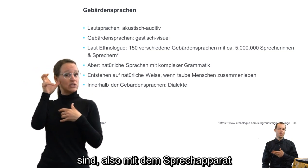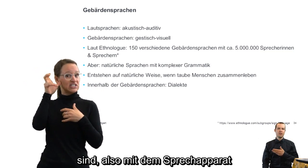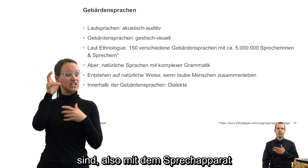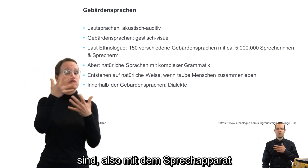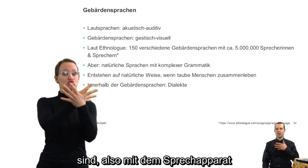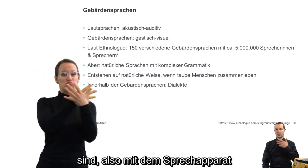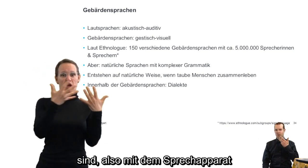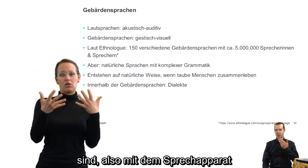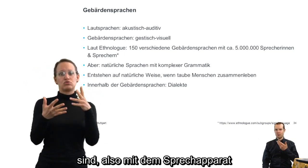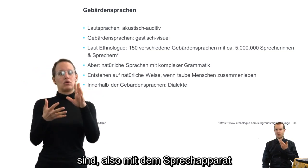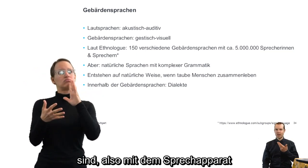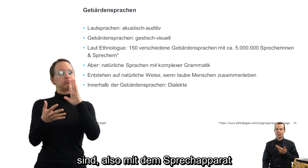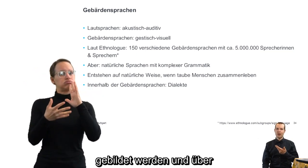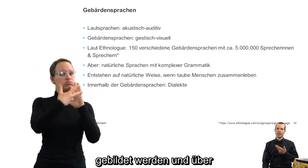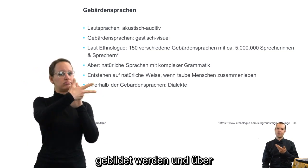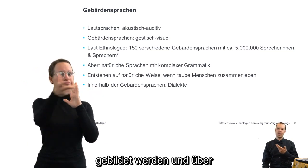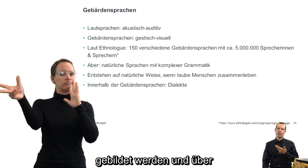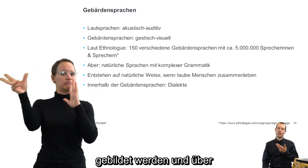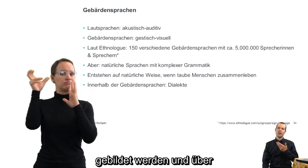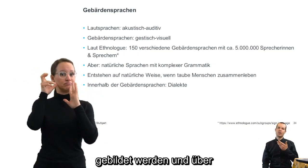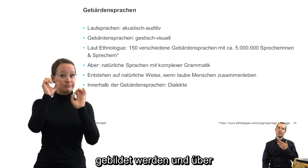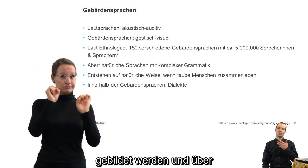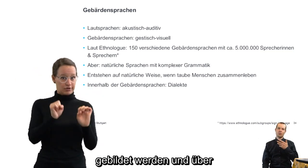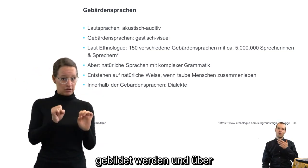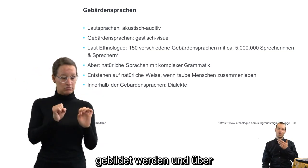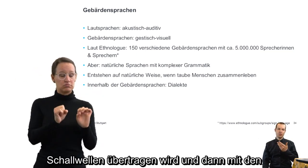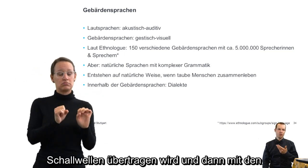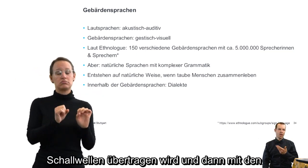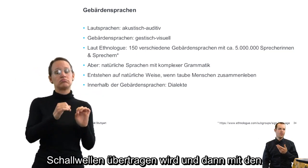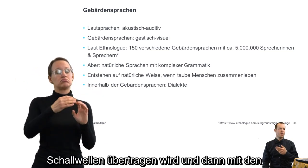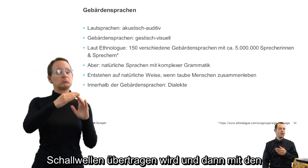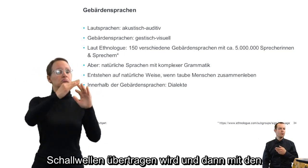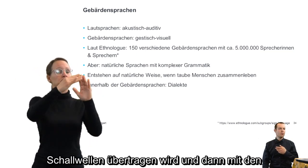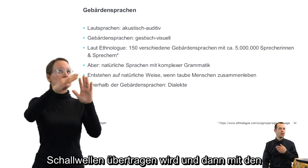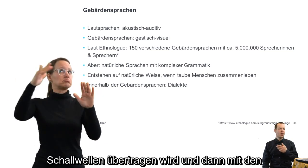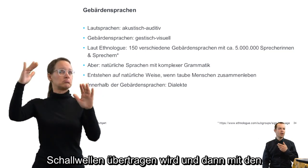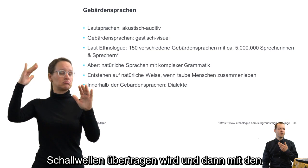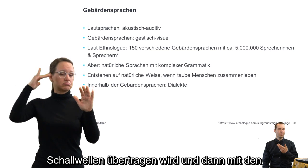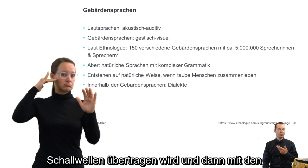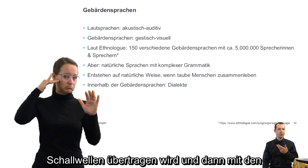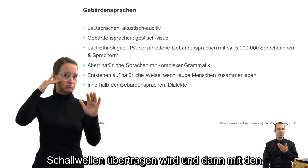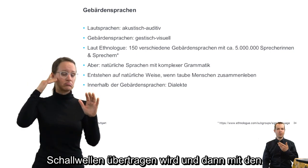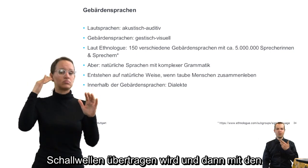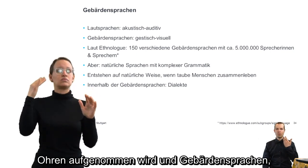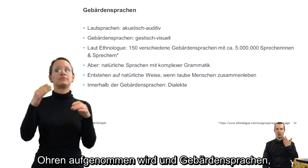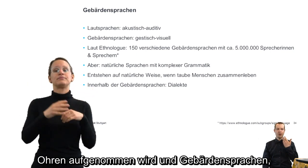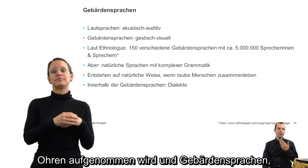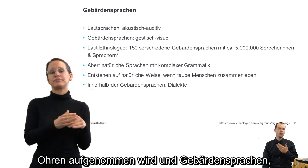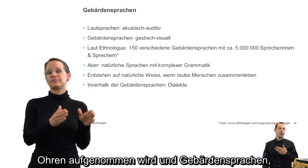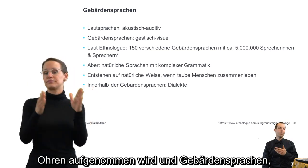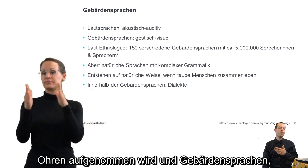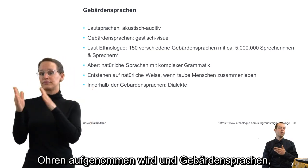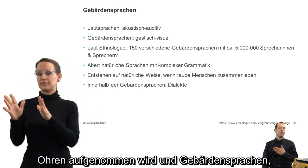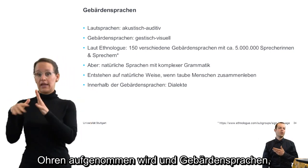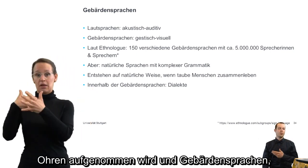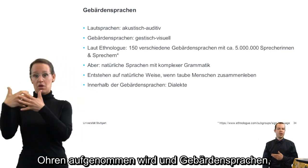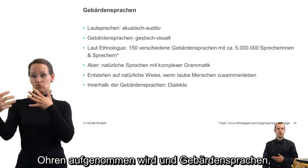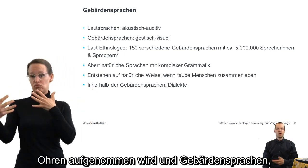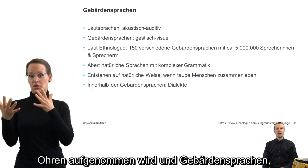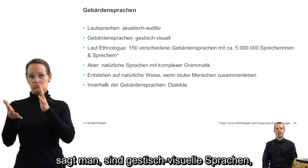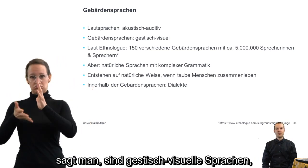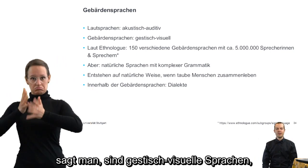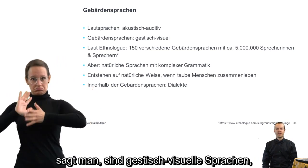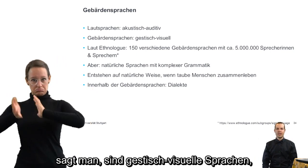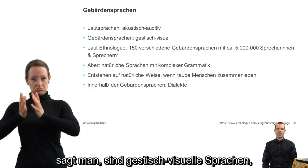Sprachen sind, nämlich mit dem Sprechapparat gebildet werden und über die Schallwellen übertragen und dann mit den Ohren aufgenommen. Und